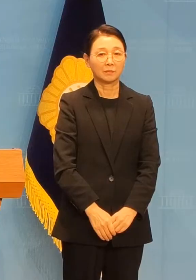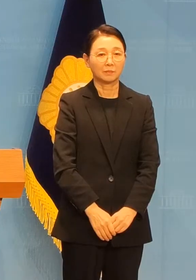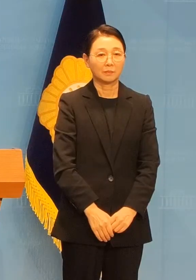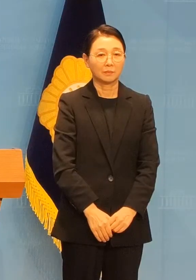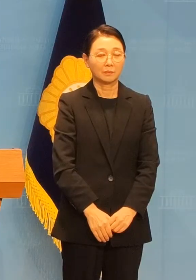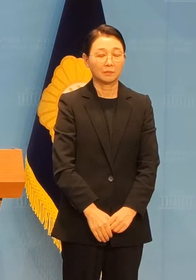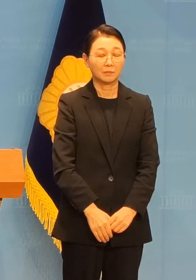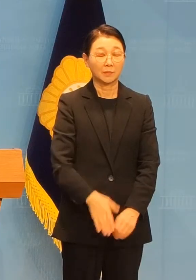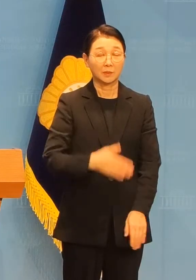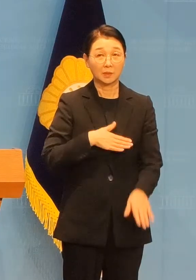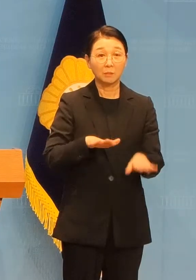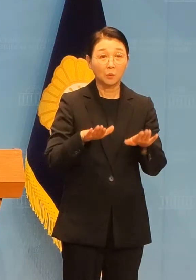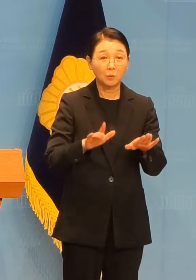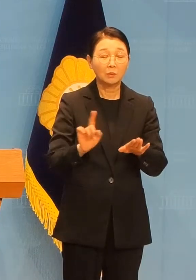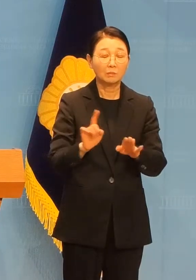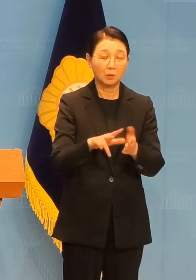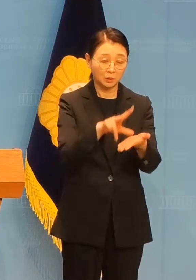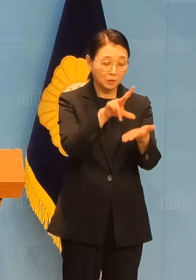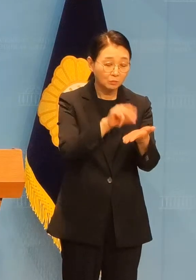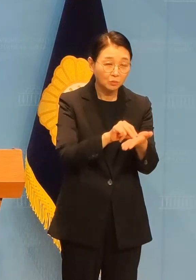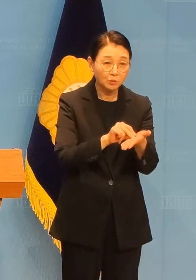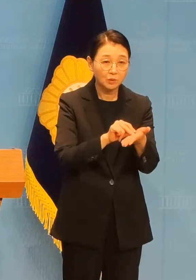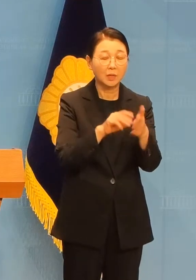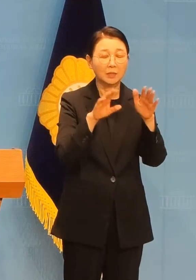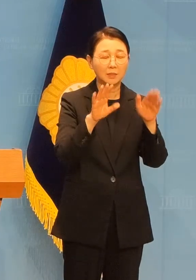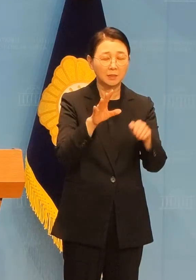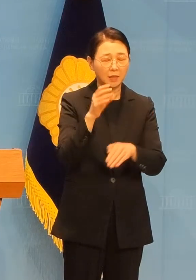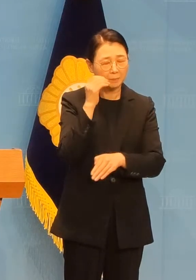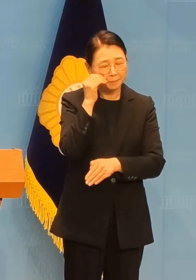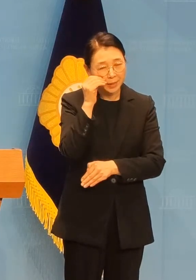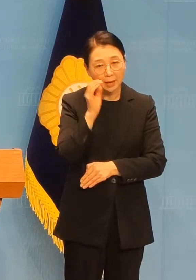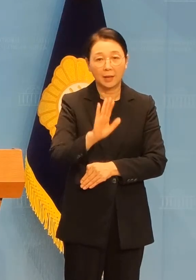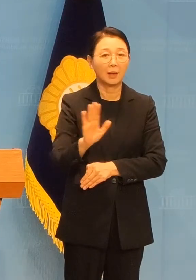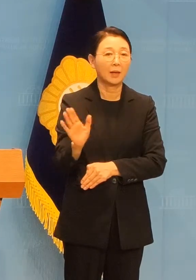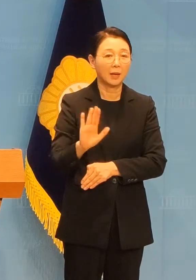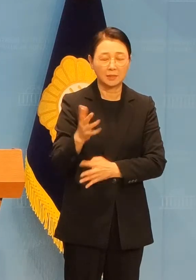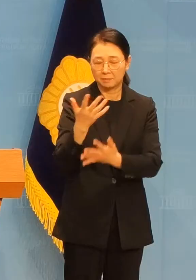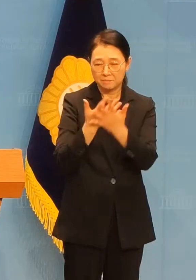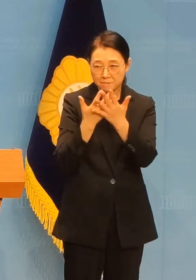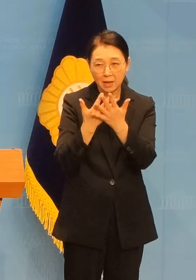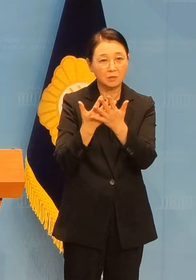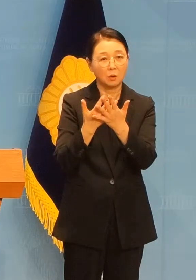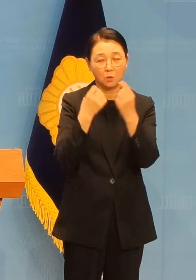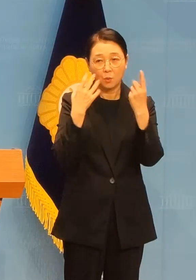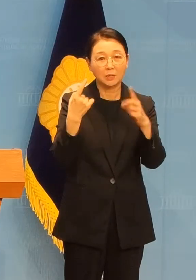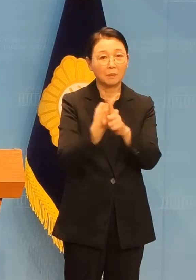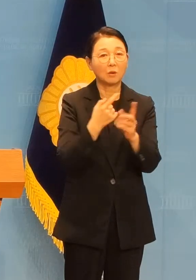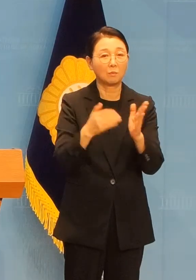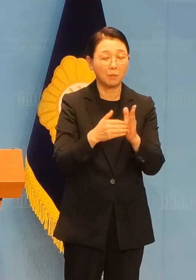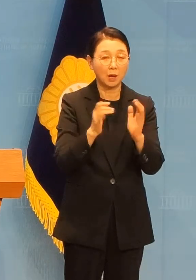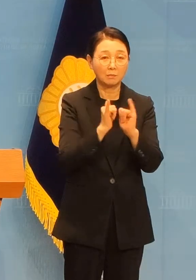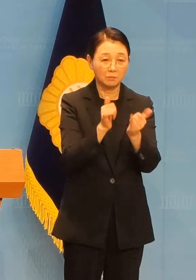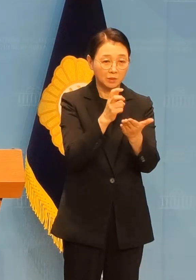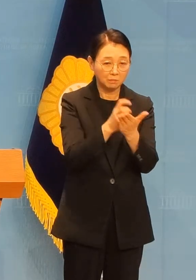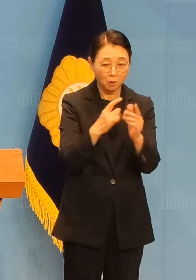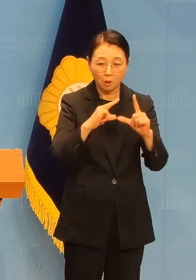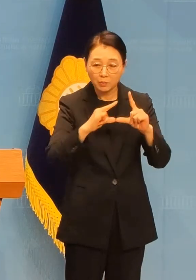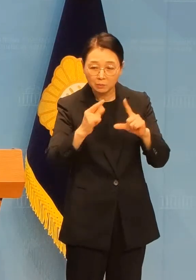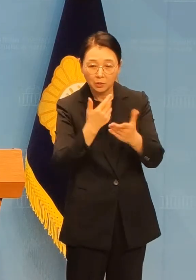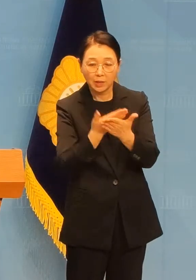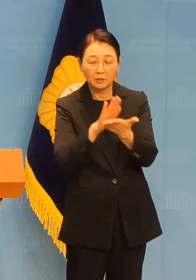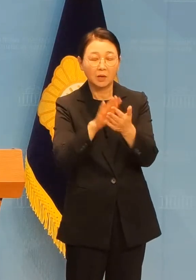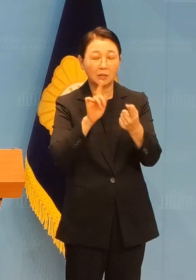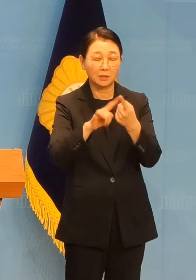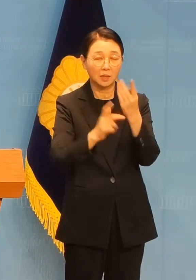그래서 저는 오늘 이 문제를 더 이상 모호하게 두지 않겠다는 뜻에서 민법 일부 개정 법률안을 일명